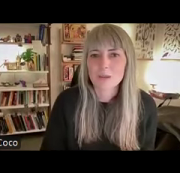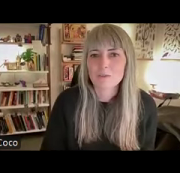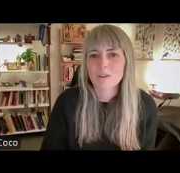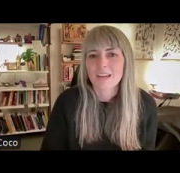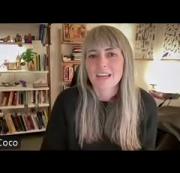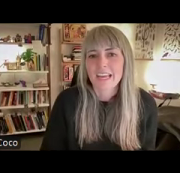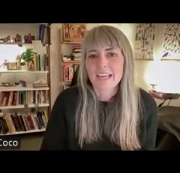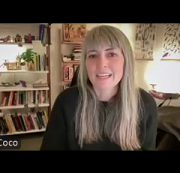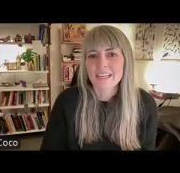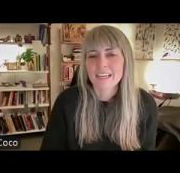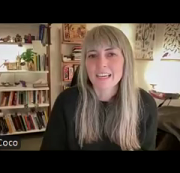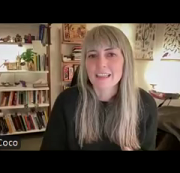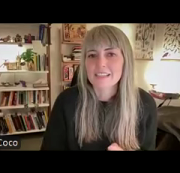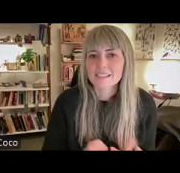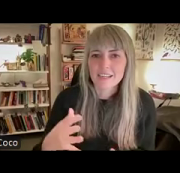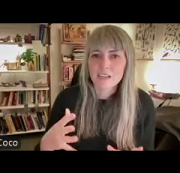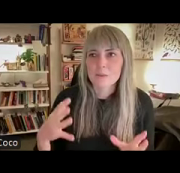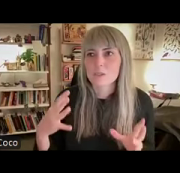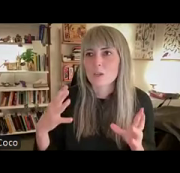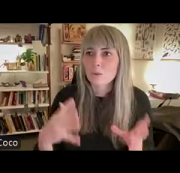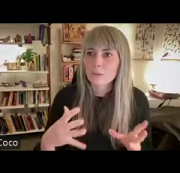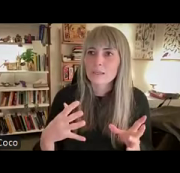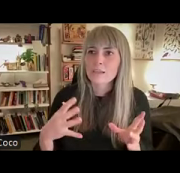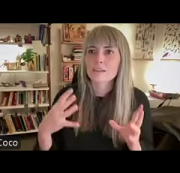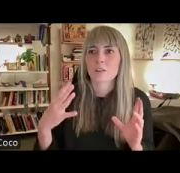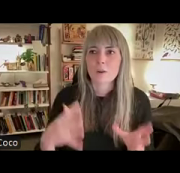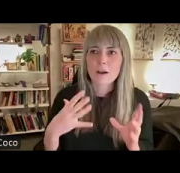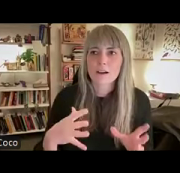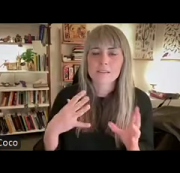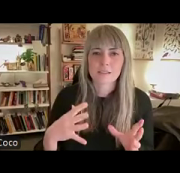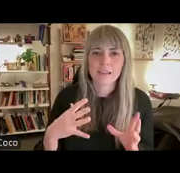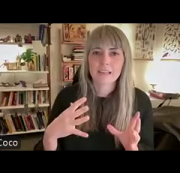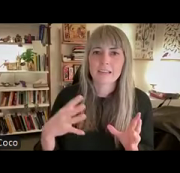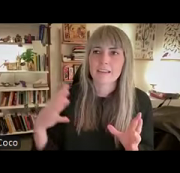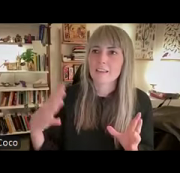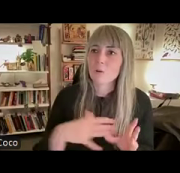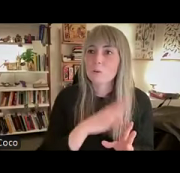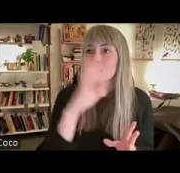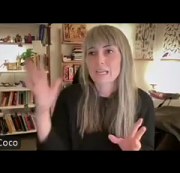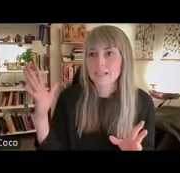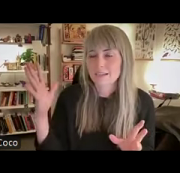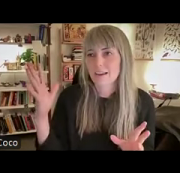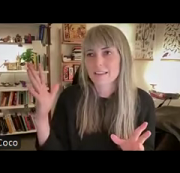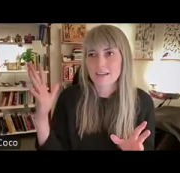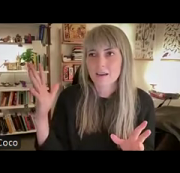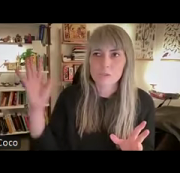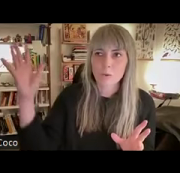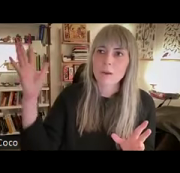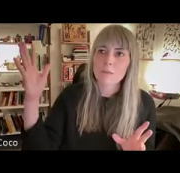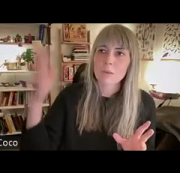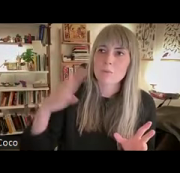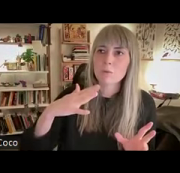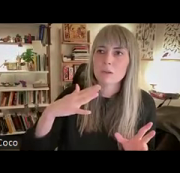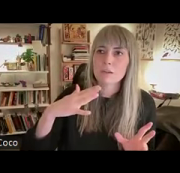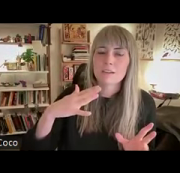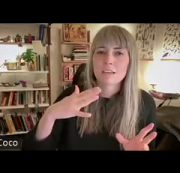lo está himself. haciendo bastante bien, lo está And haciendo a sí this clinic mismo. was the Esta only clínica low era cost la clinic in única the whole clínica de state bajo at the costo time. en So todo